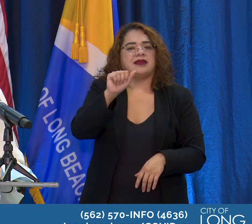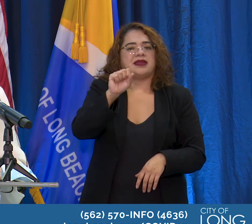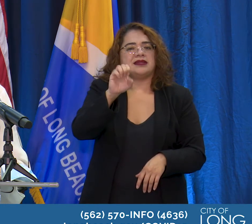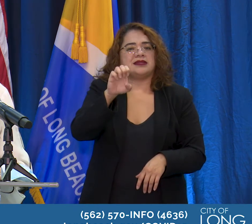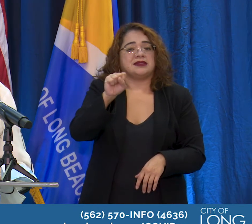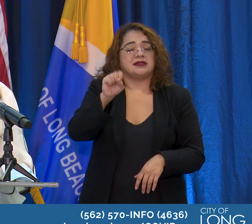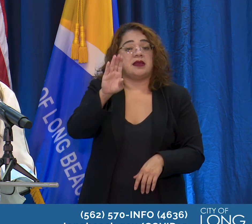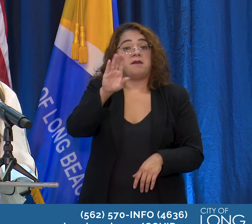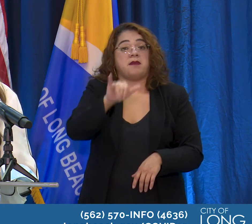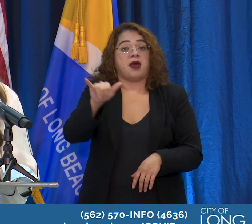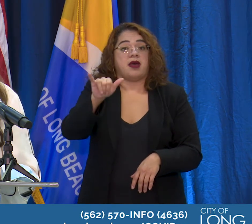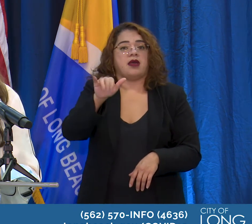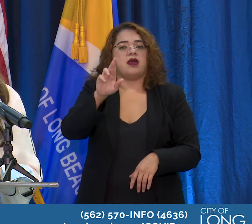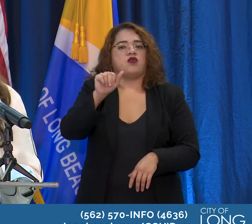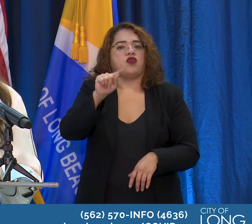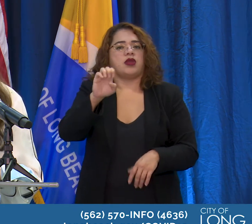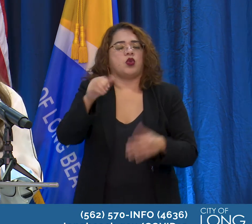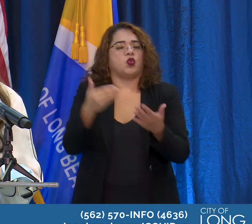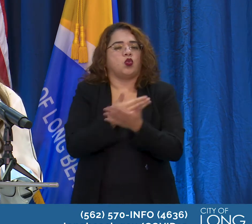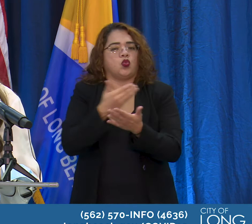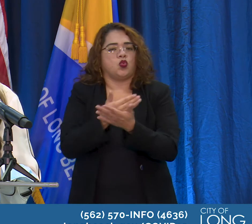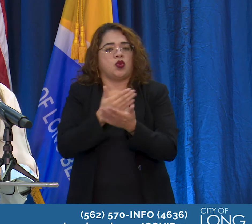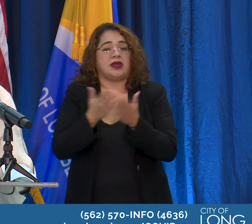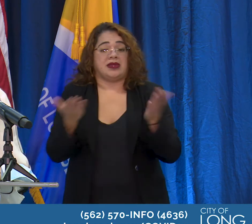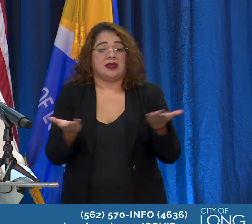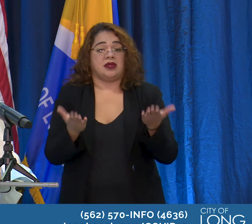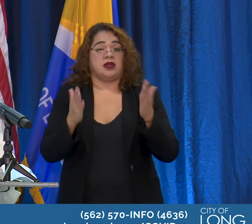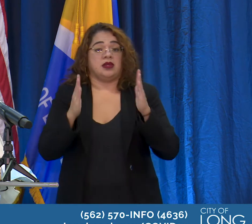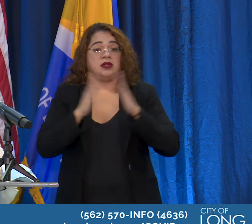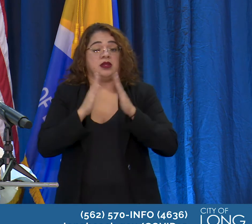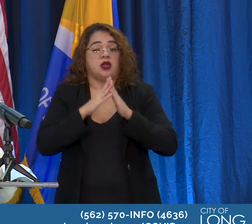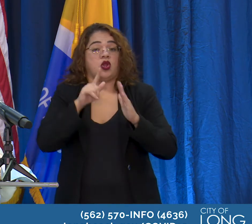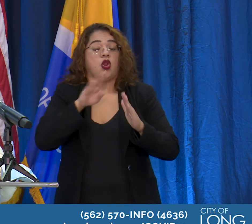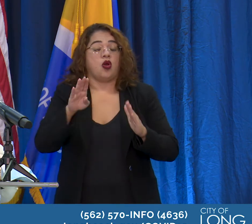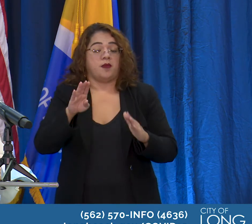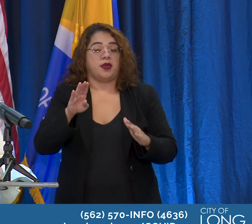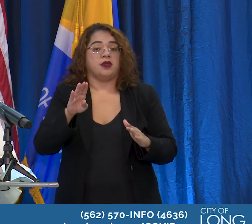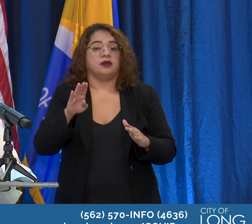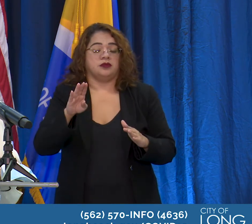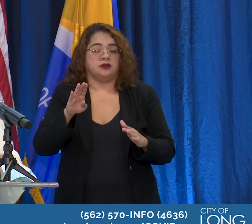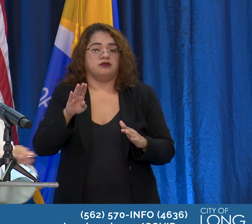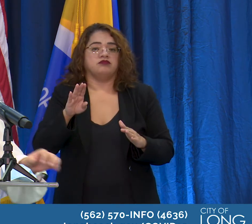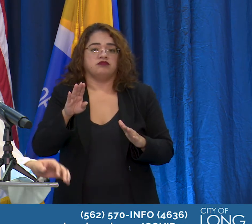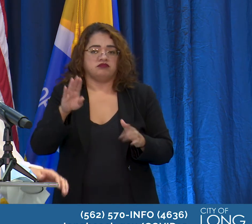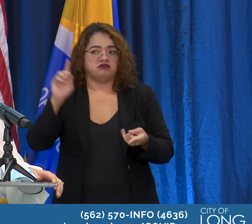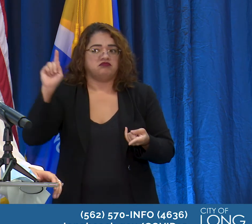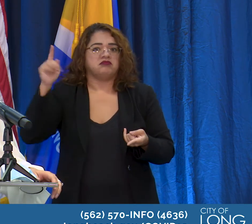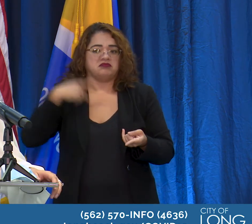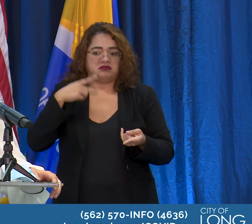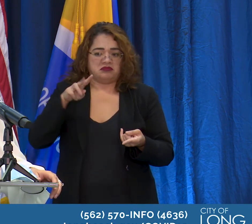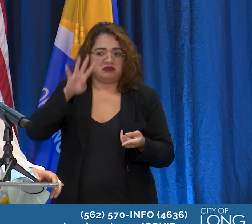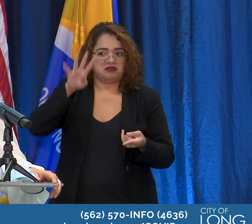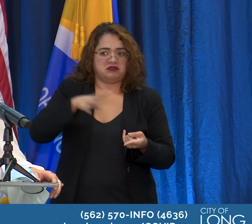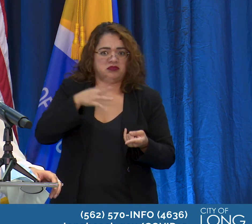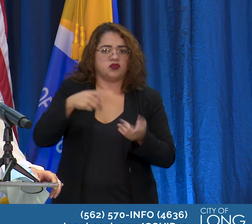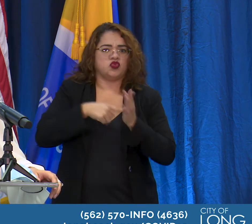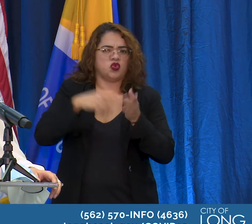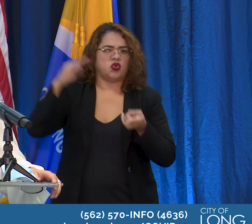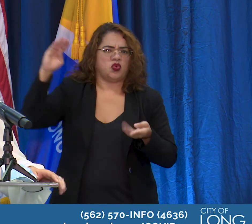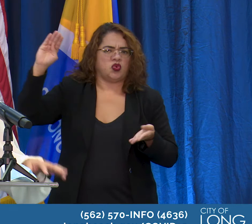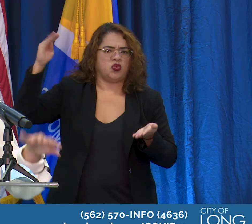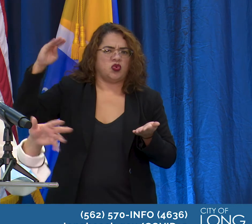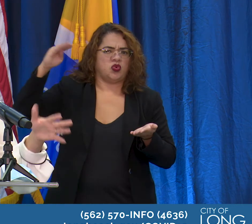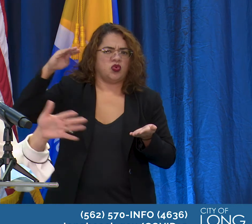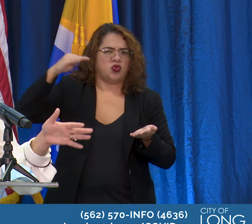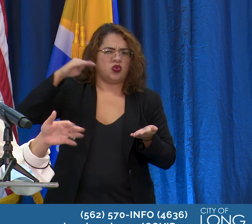los casos nuevos por fecha para nuestra ciudad. Los casos nuevos han seguido disminuyendo de manera constante